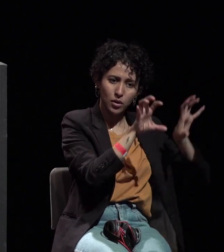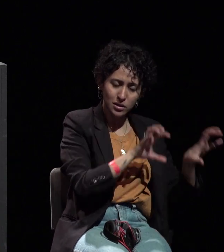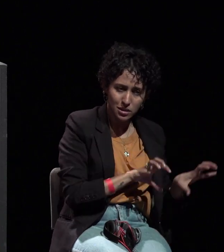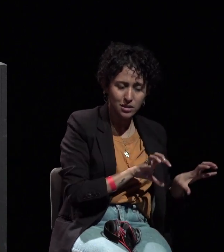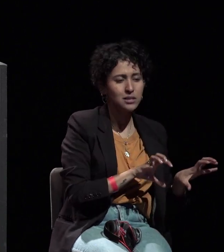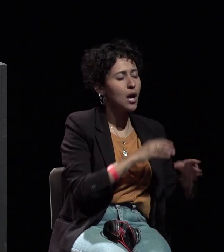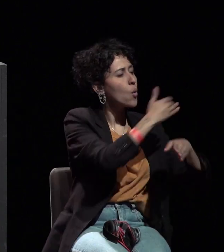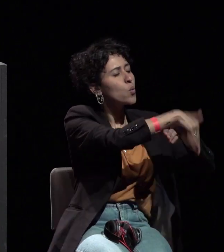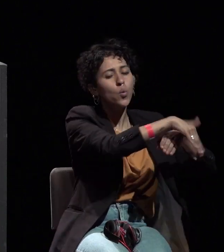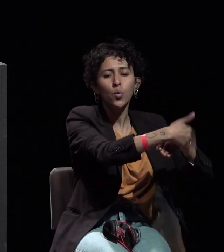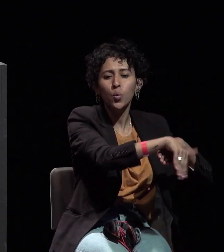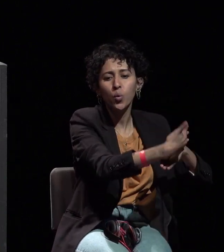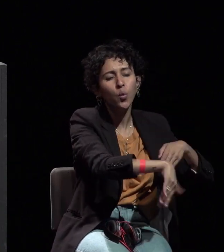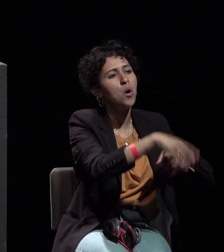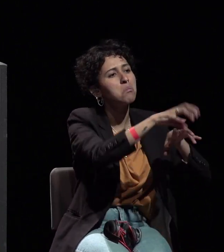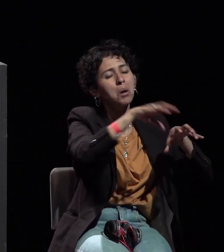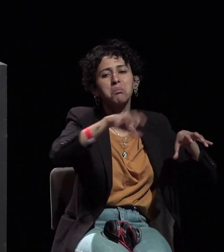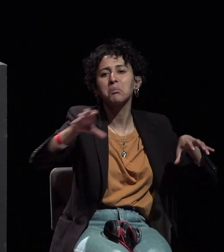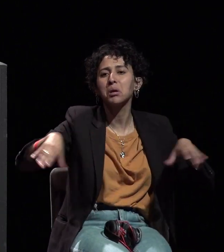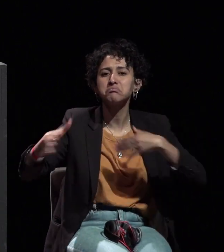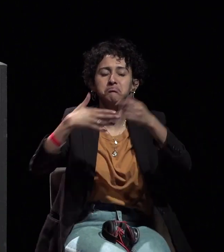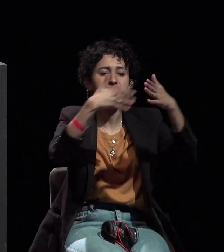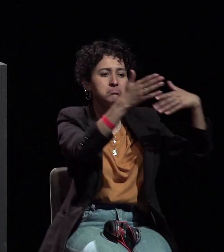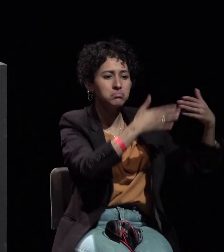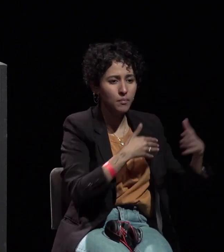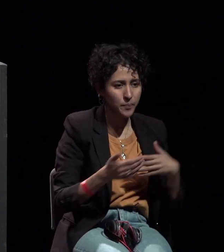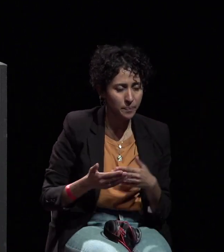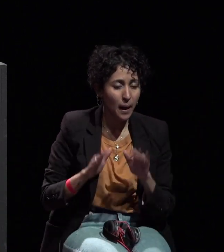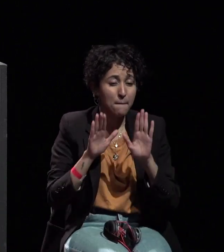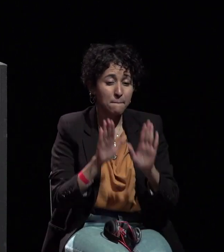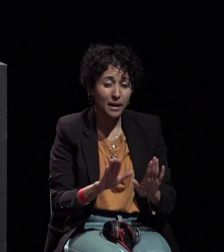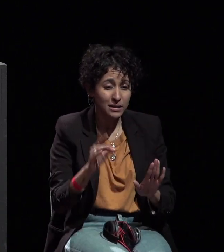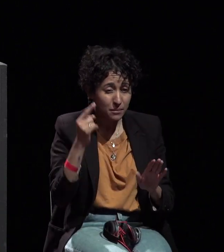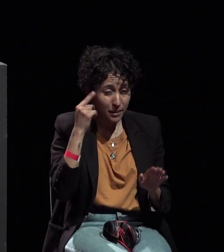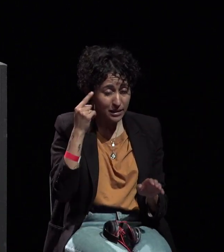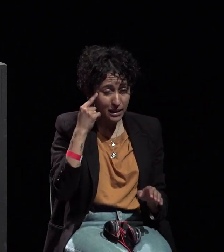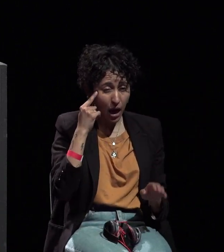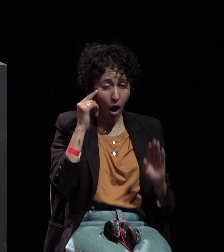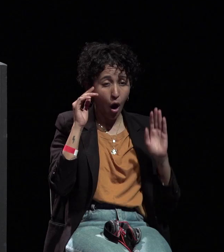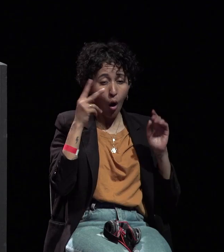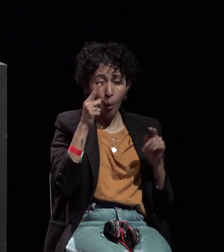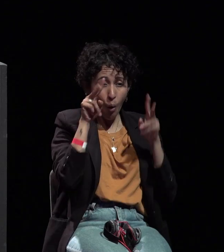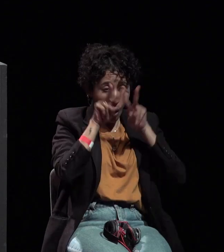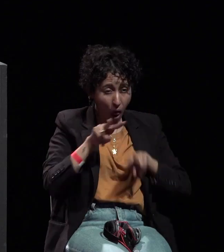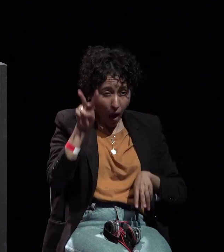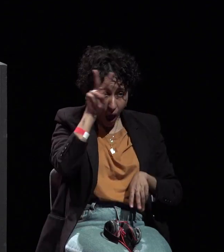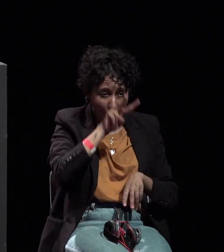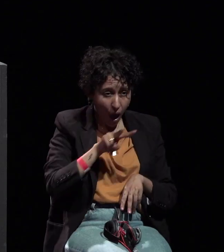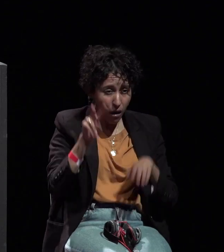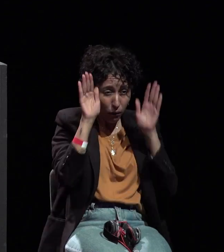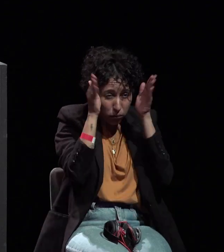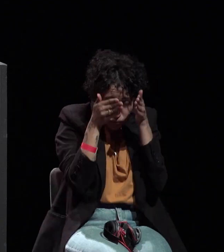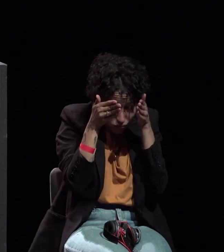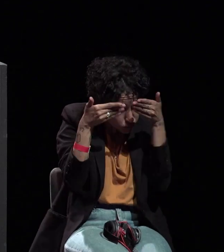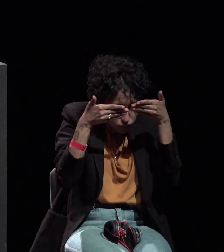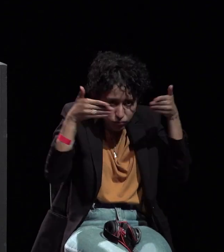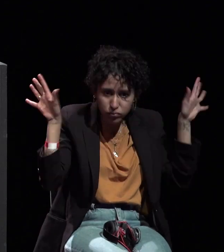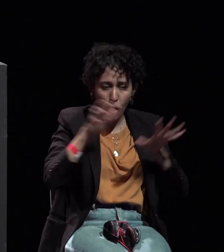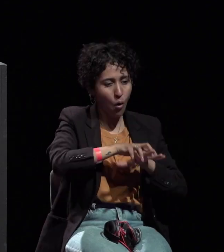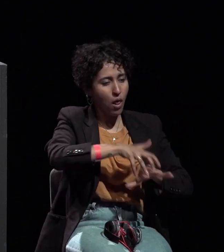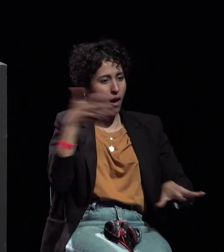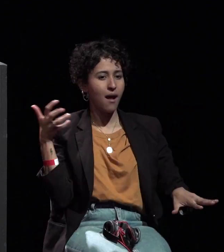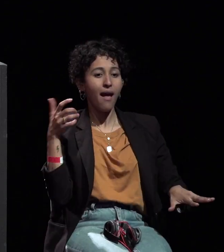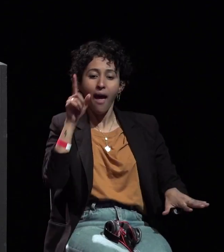ruas das grandes metrópoles, mas pensar que descolonizar o nosso olhar é pensar antecipadamente